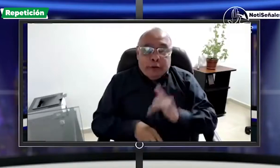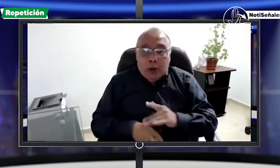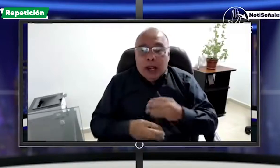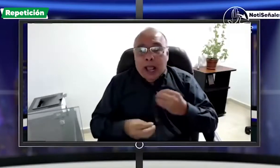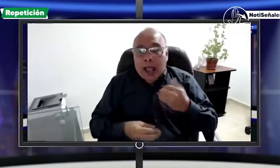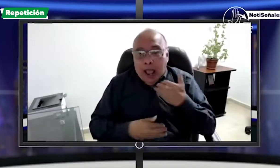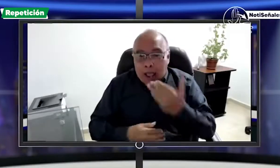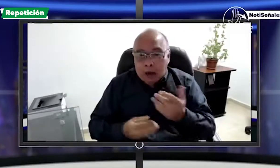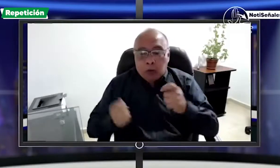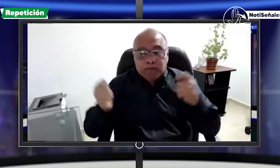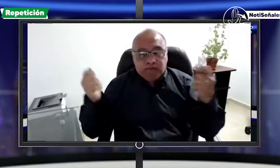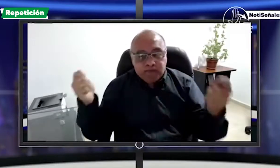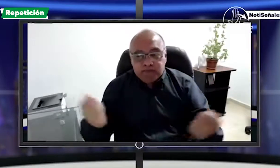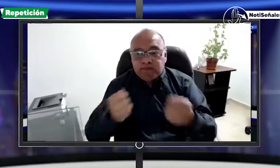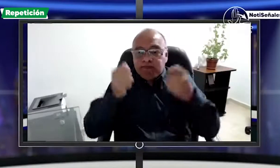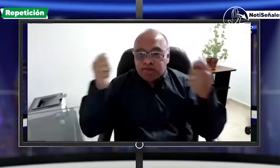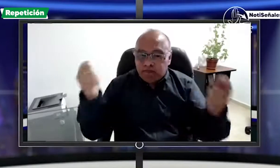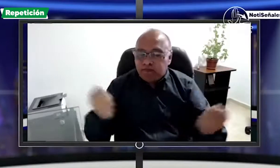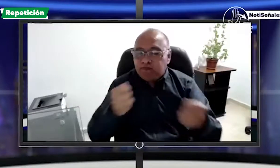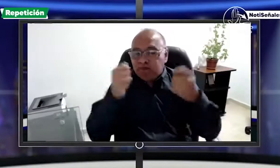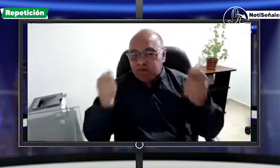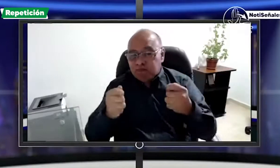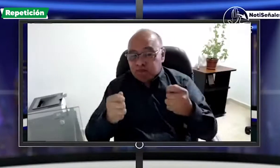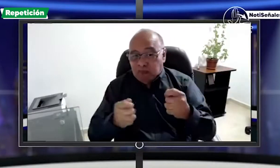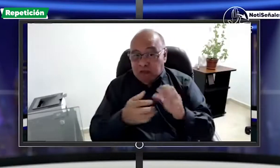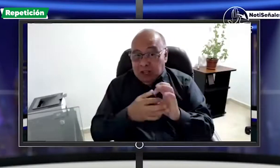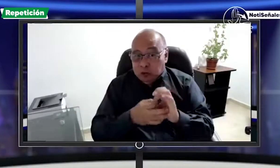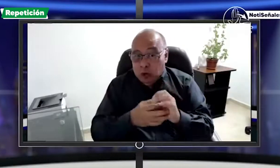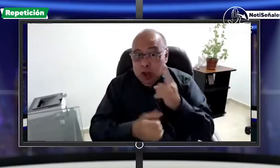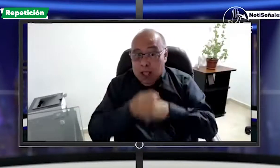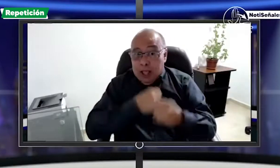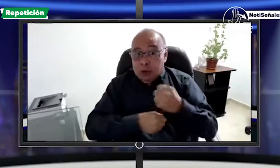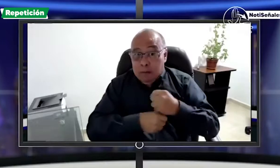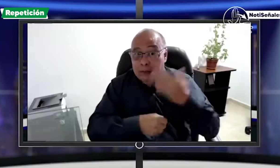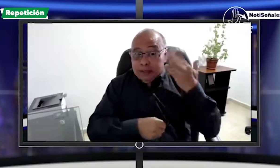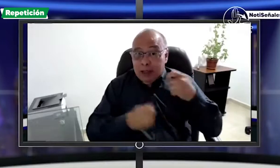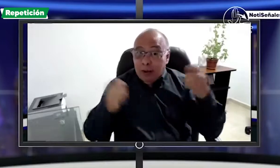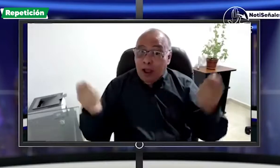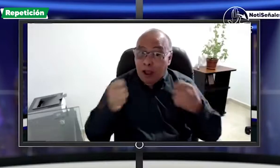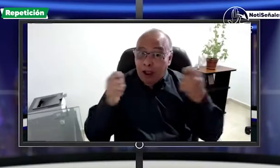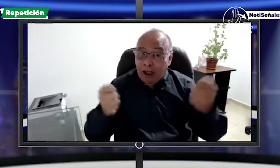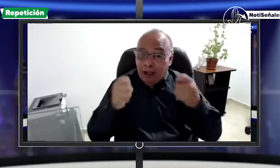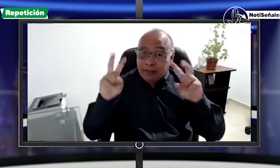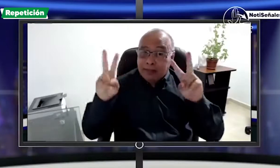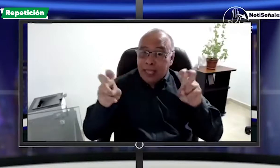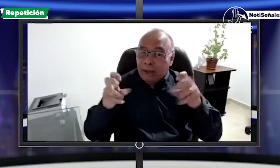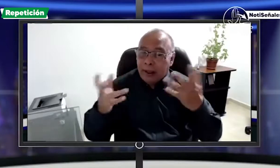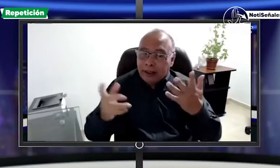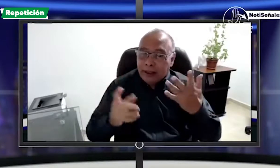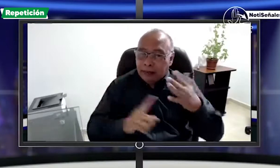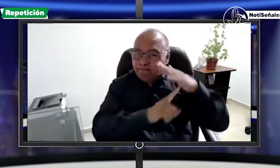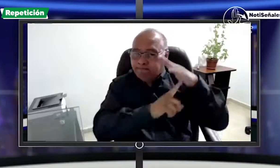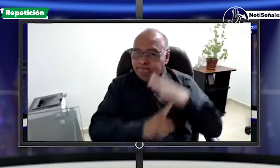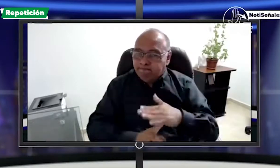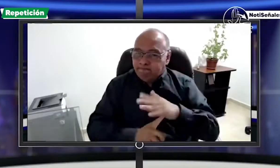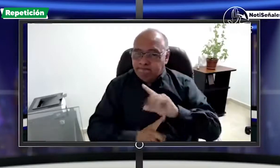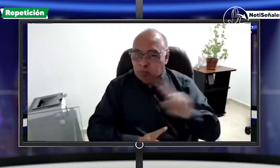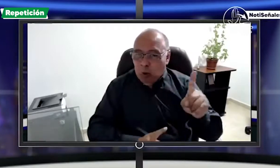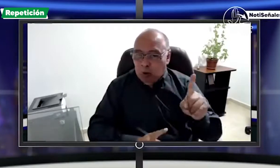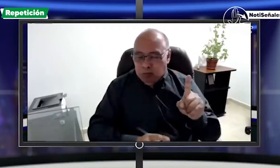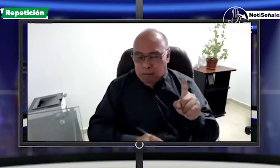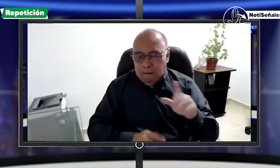Y que se muestre Que esto no se está cumpliendo Nosotros como FENASCOL Al ver esta situación Pues es que estamos